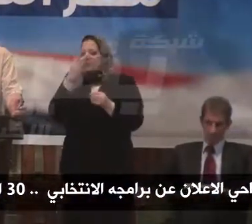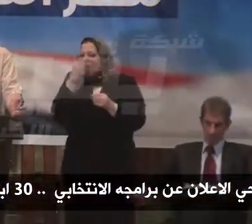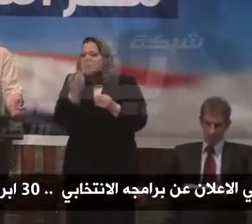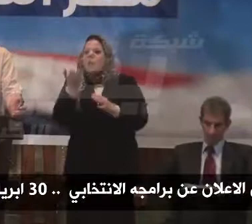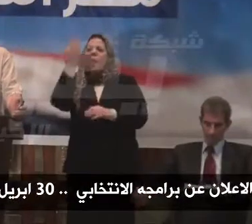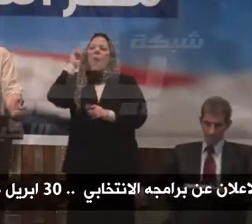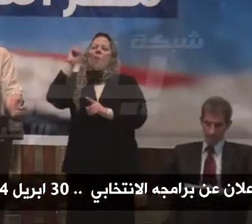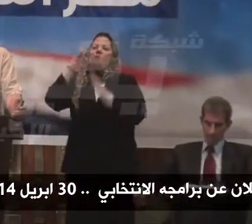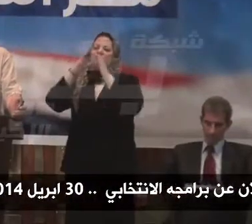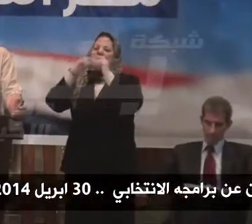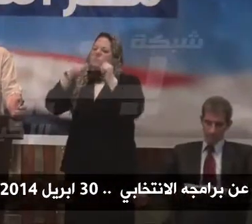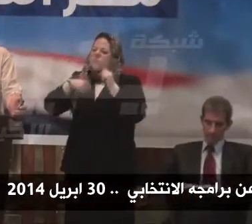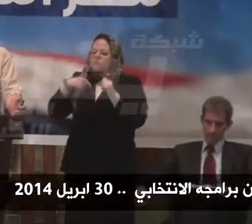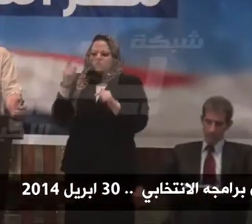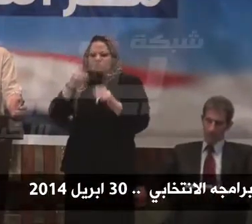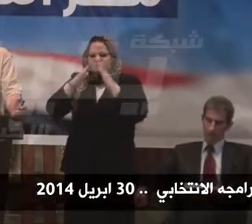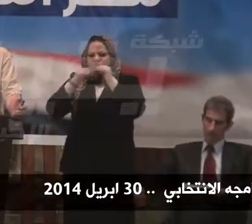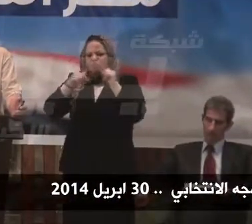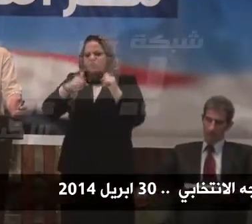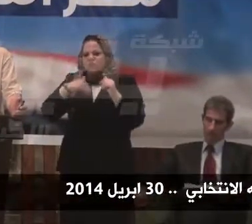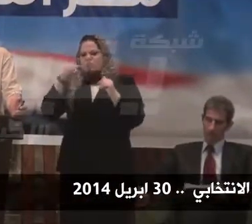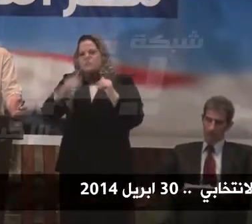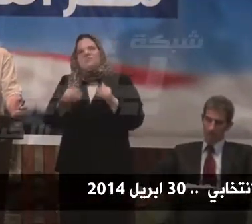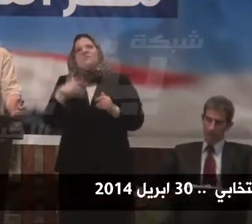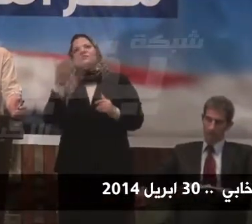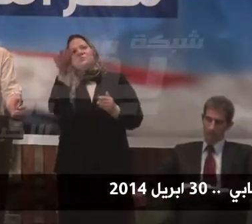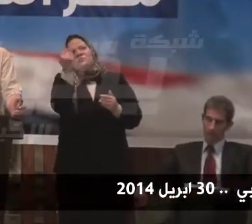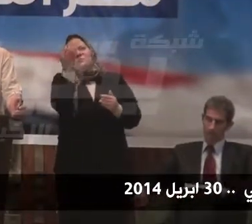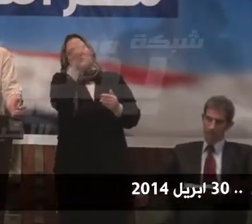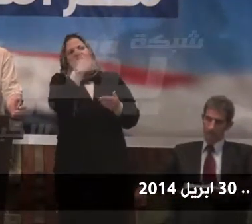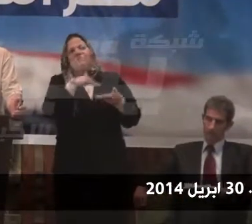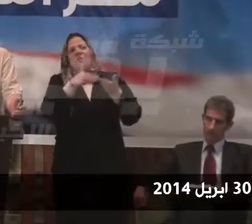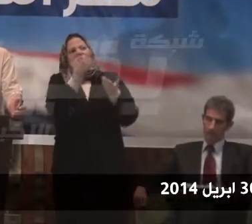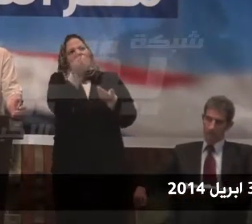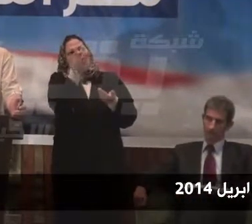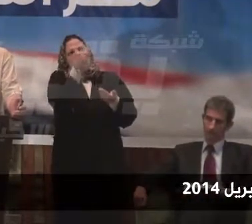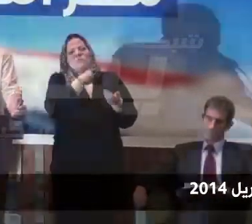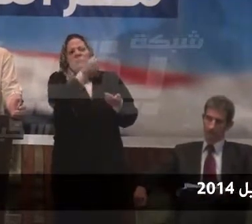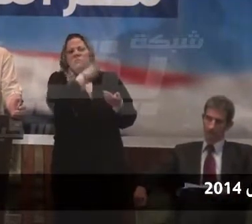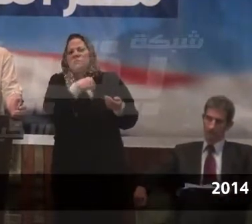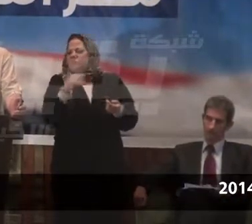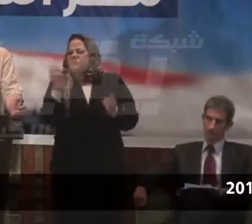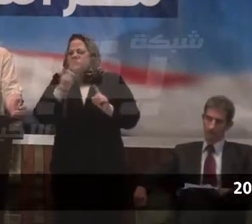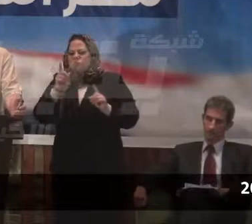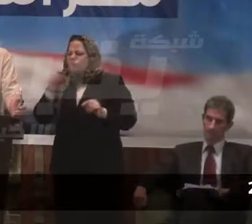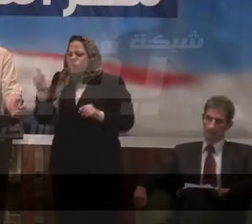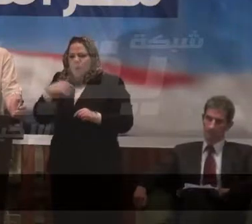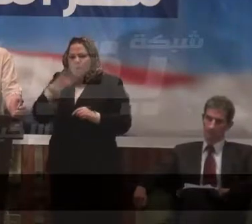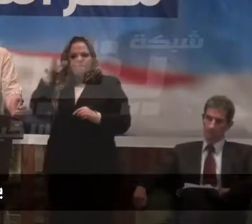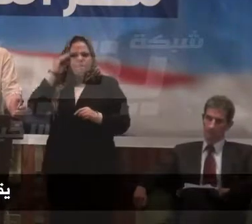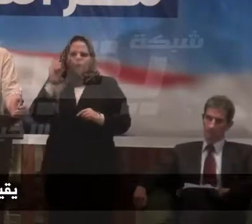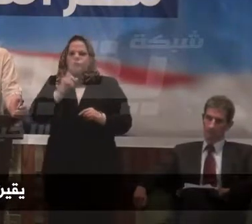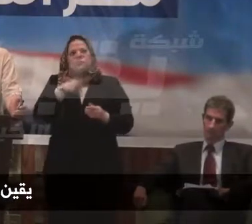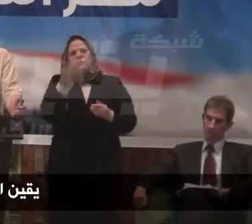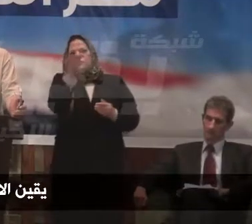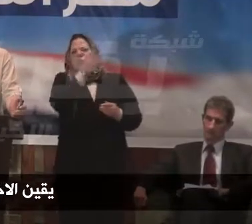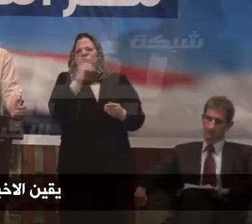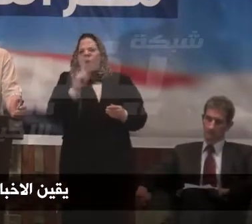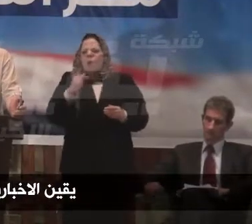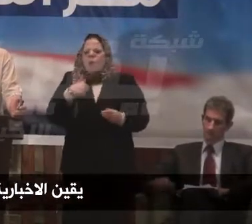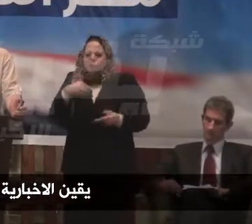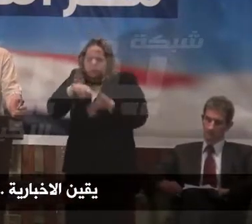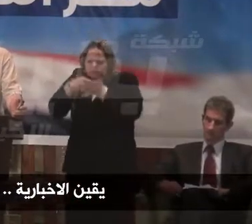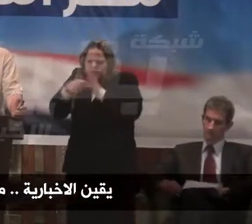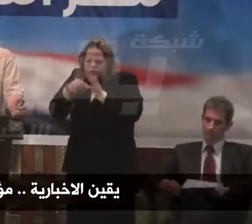السنين اصبحنا الان نتسول منها. يا اخواني، هذا عار علينا، عار